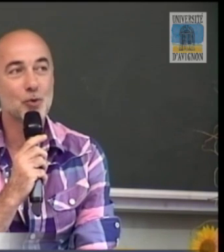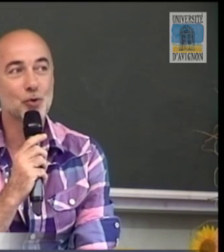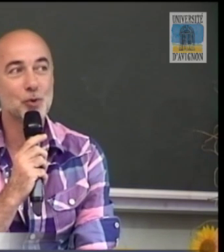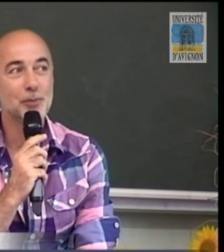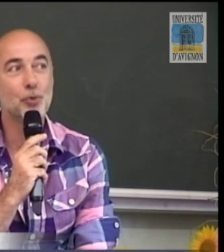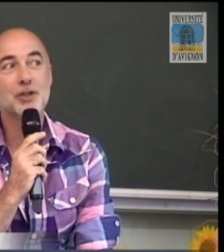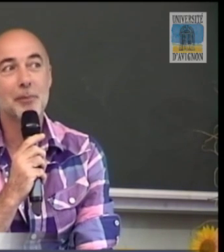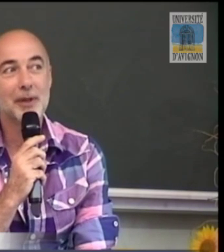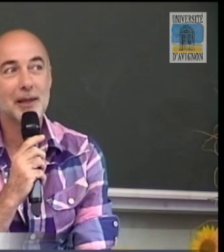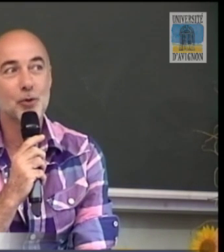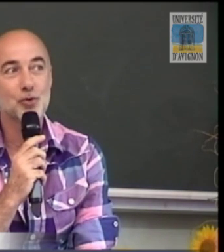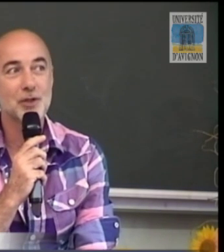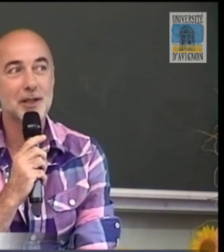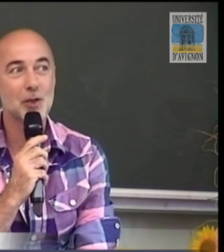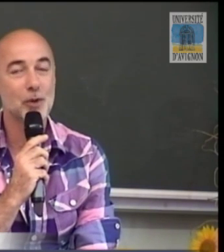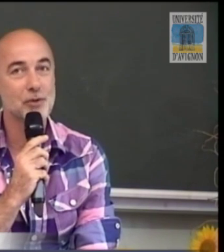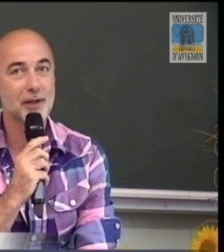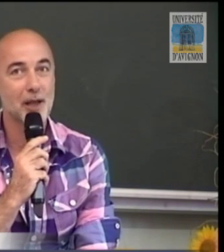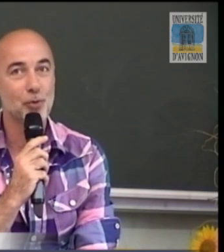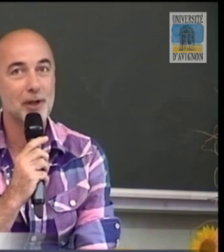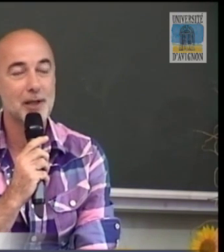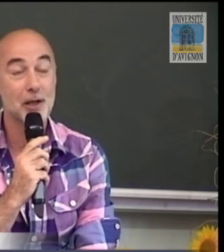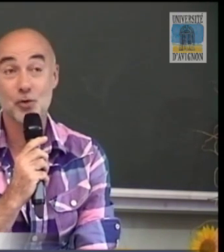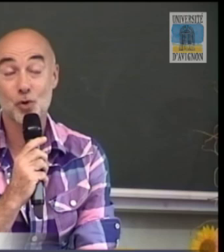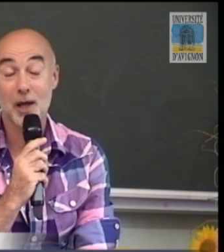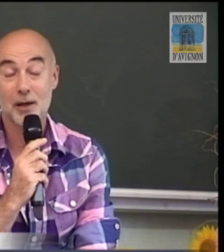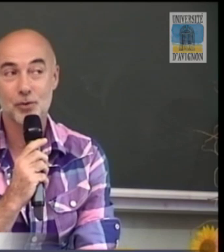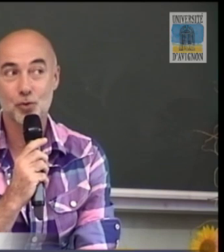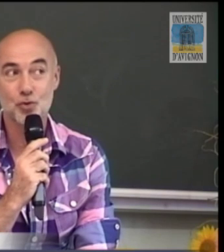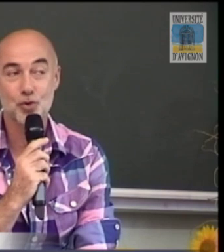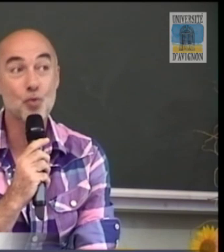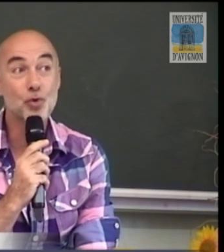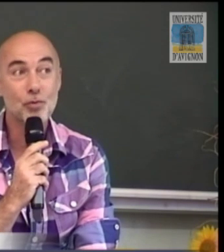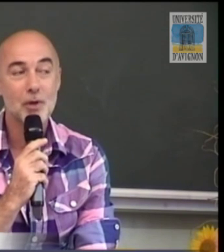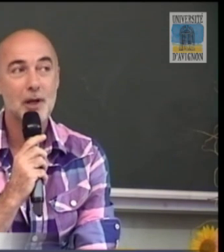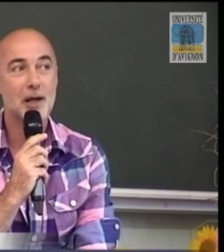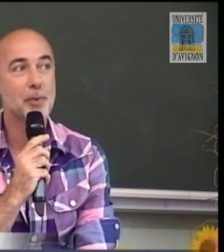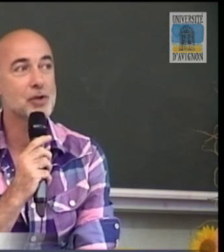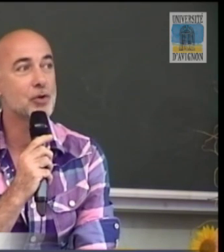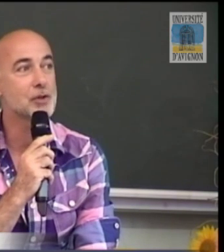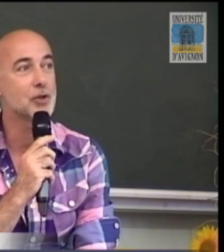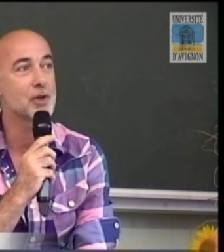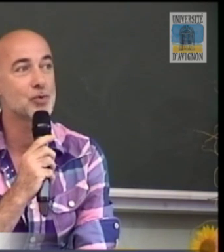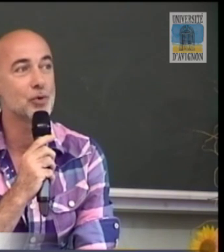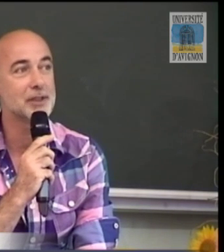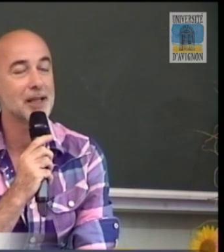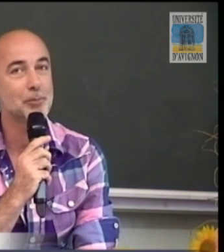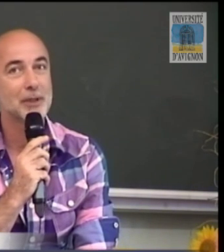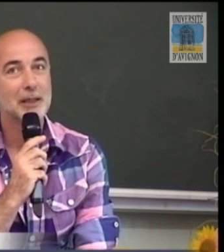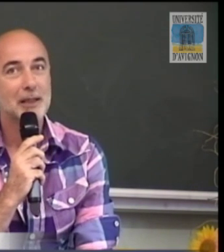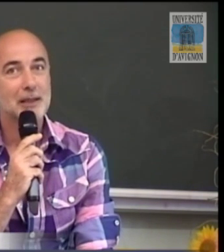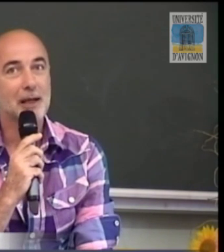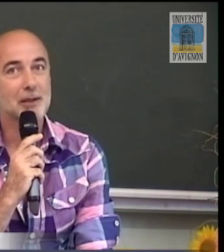c'est aujourd'hui plus que jamais le sujet qui doit nous interpeller et que cela touche ou non les personnes en situation de